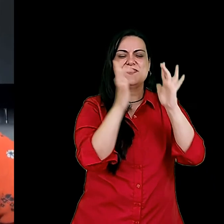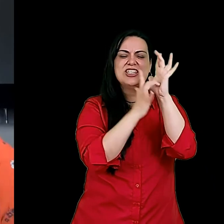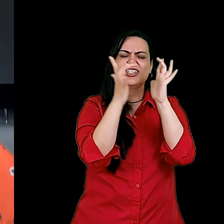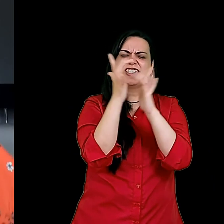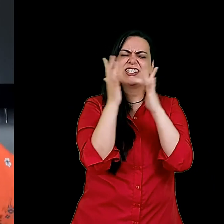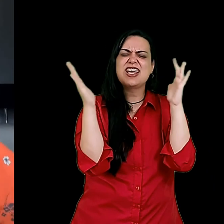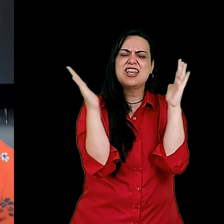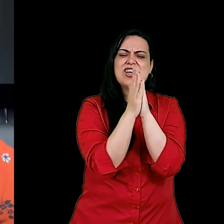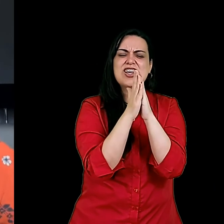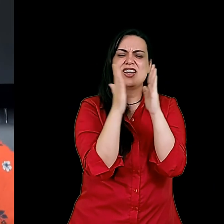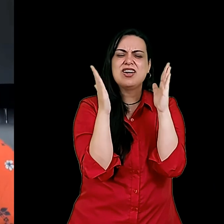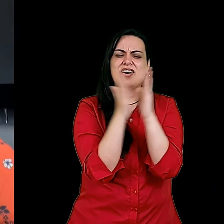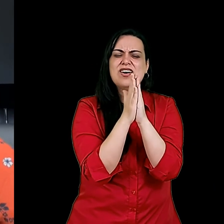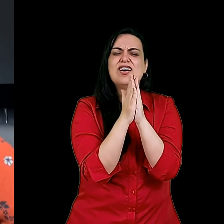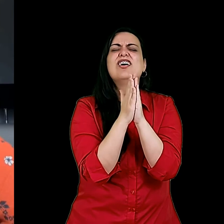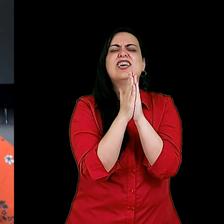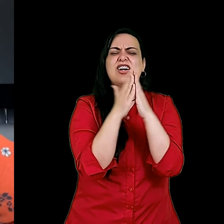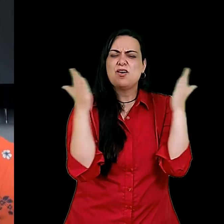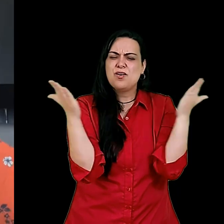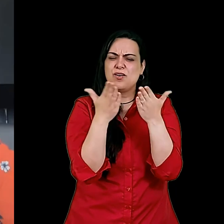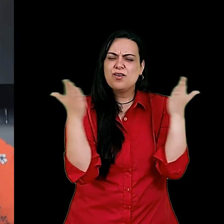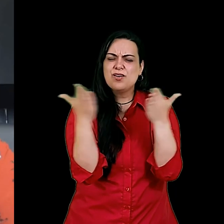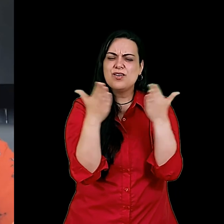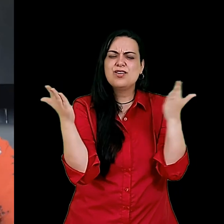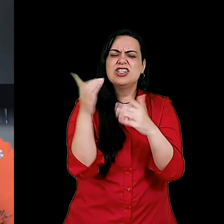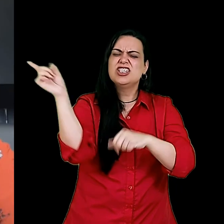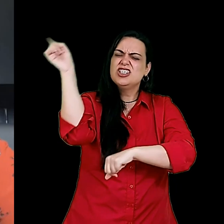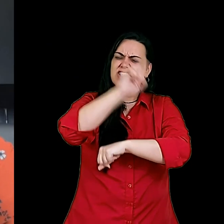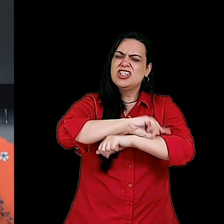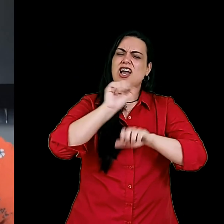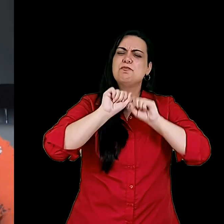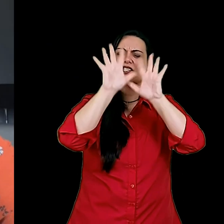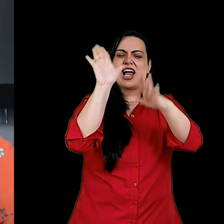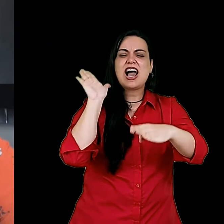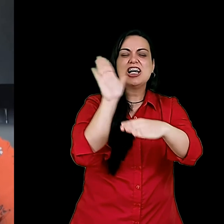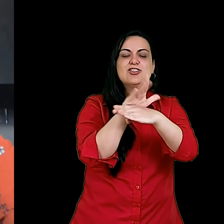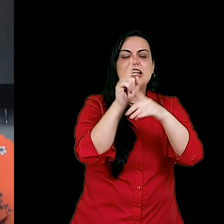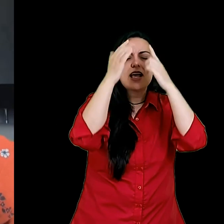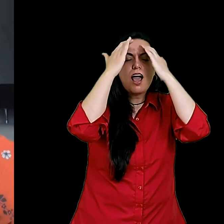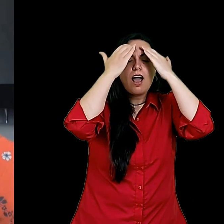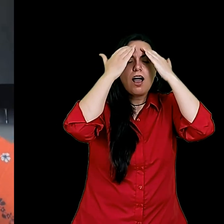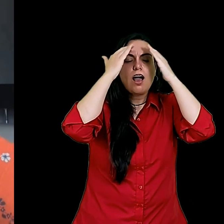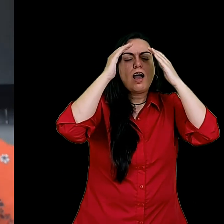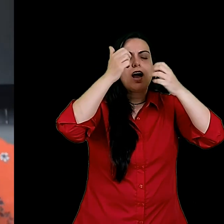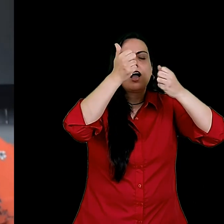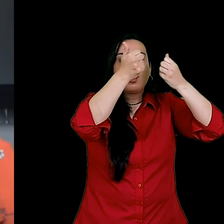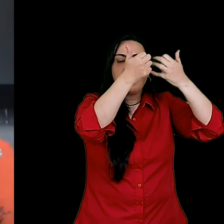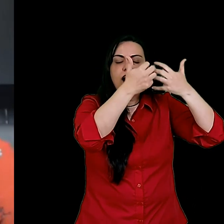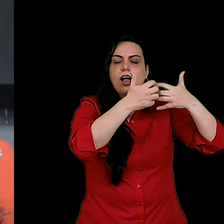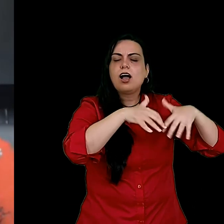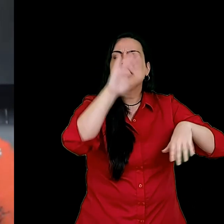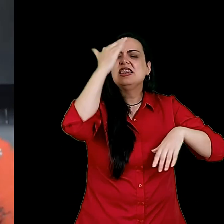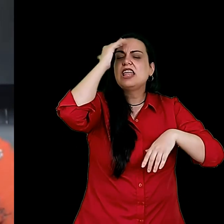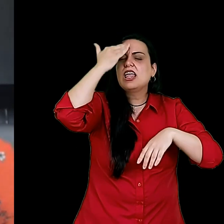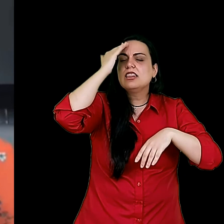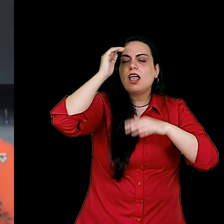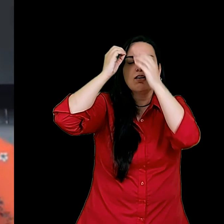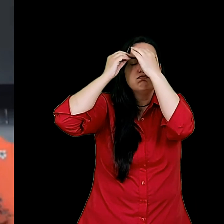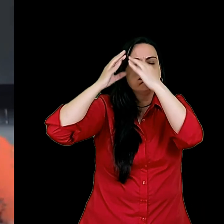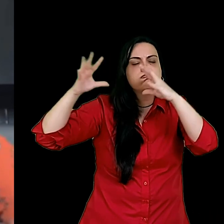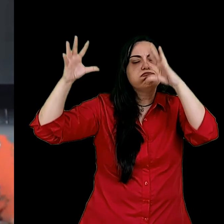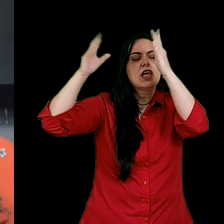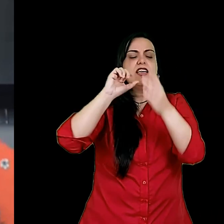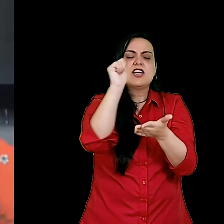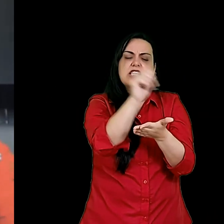Em nome de Jesus eu oro. Confirma todas essas palavras ainda neste dia chamado hoje. Ajuda eles a ruminarem